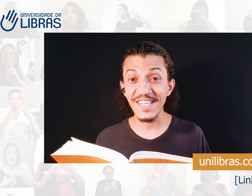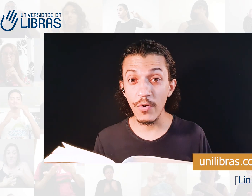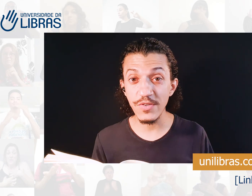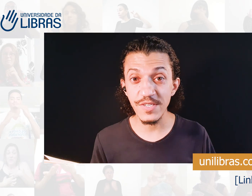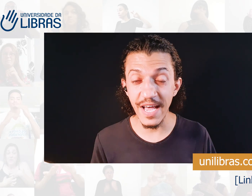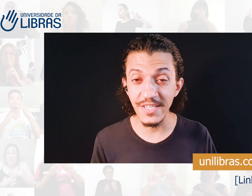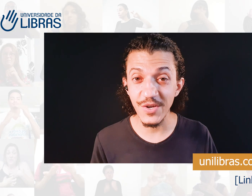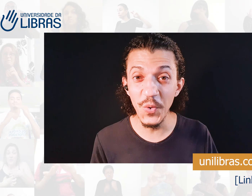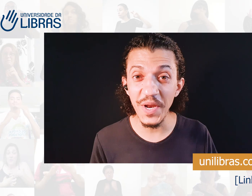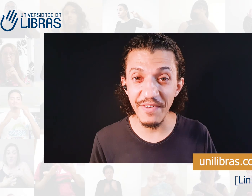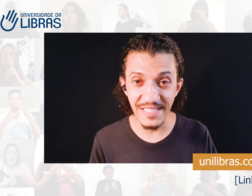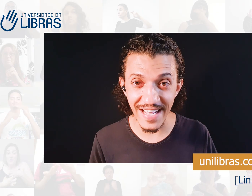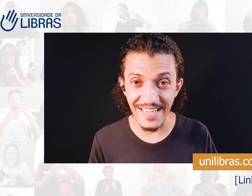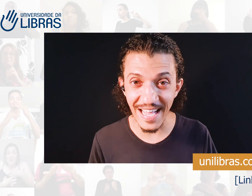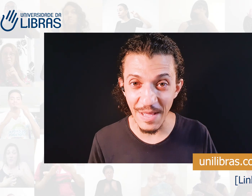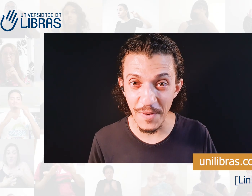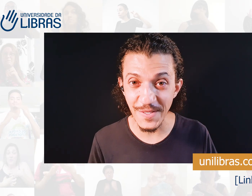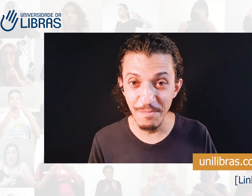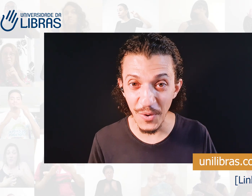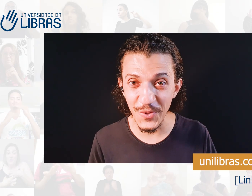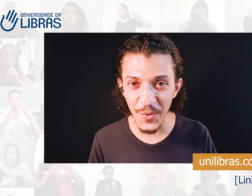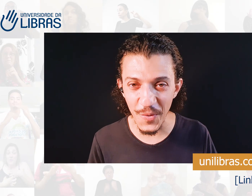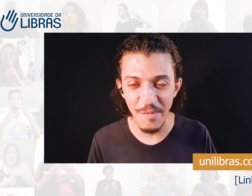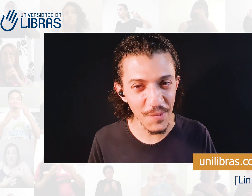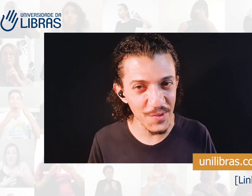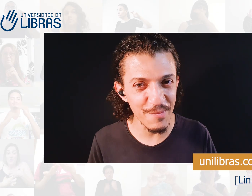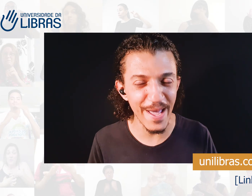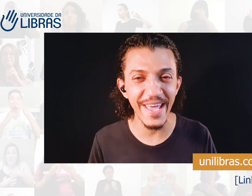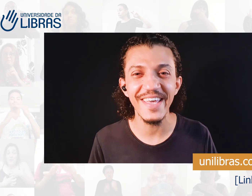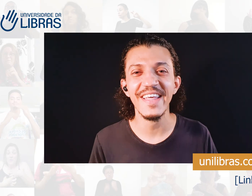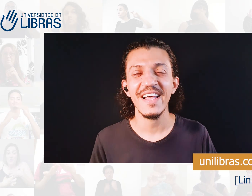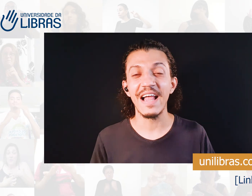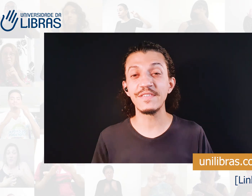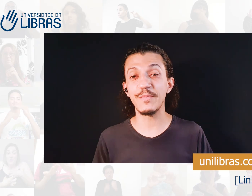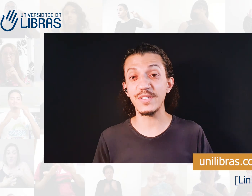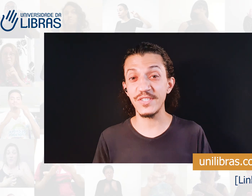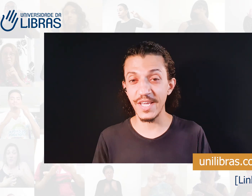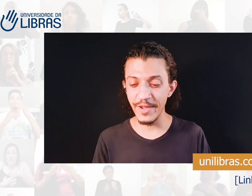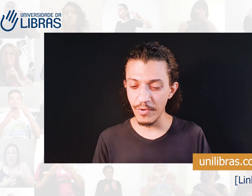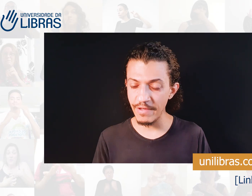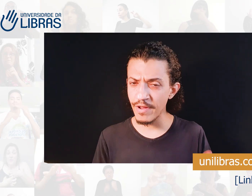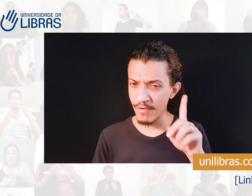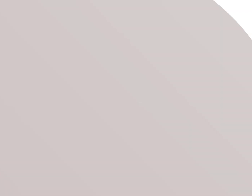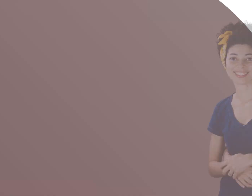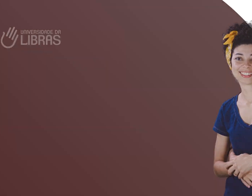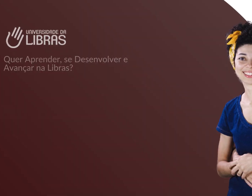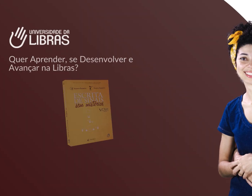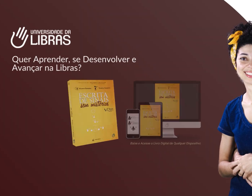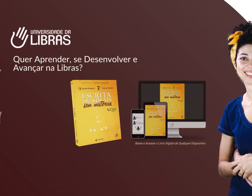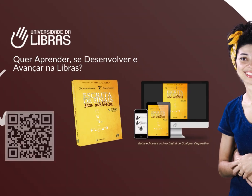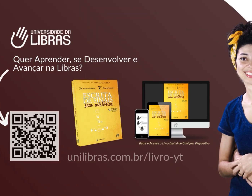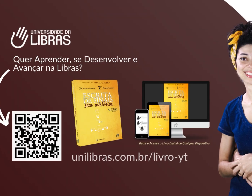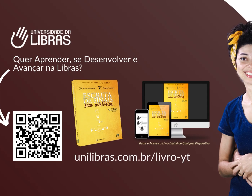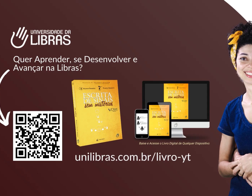pode acessar o nosso site universidadedalibras.com.br. Lá você pode adquirir o livro.